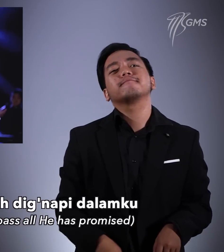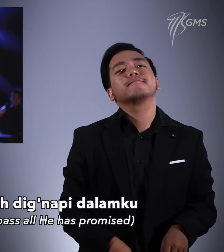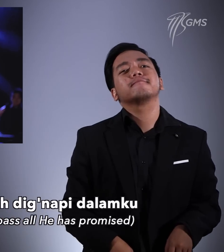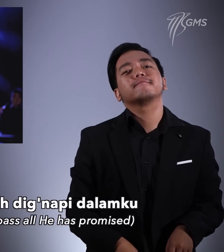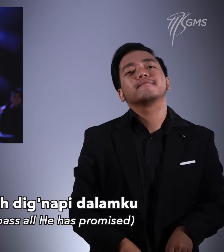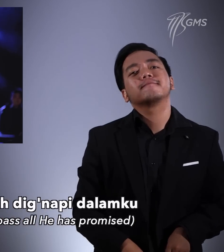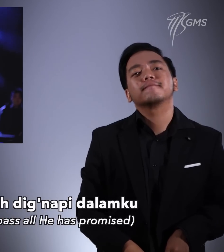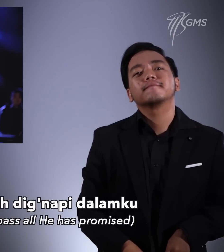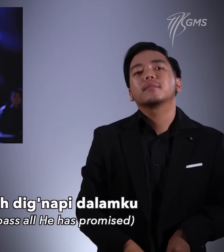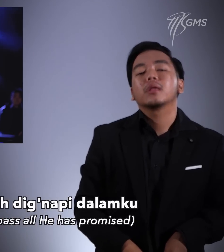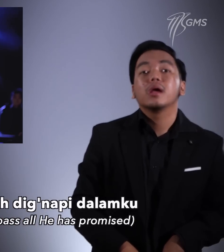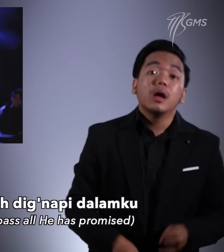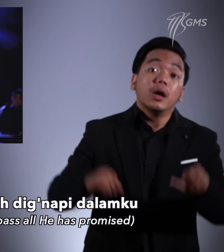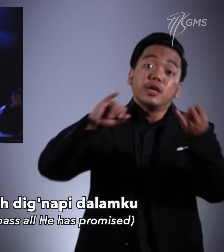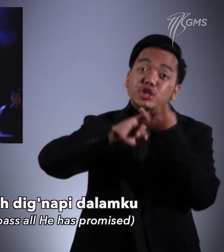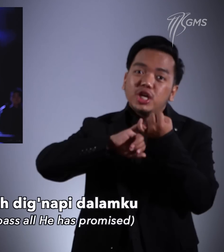nantikan